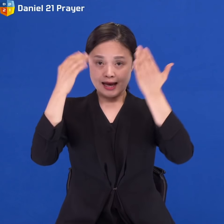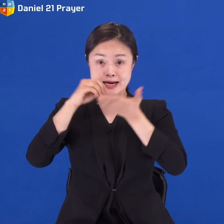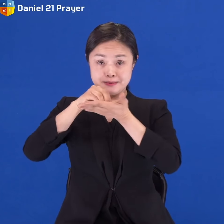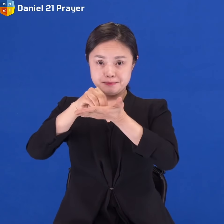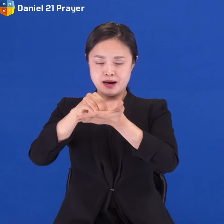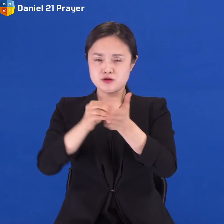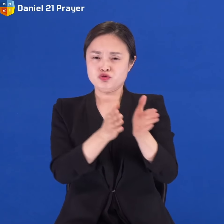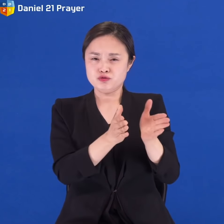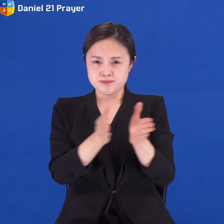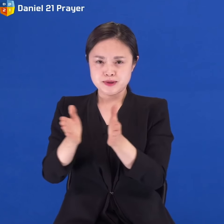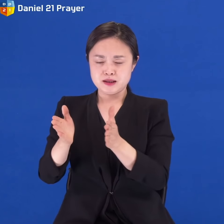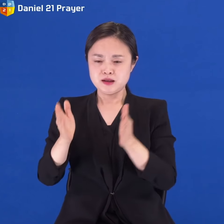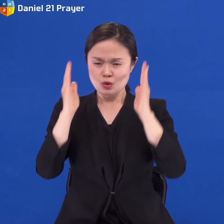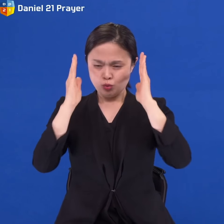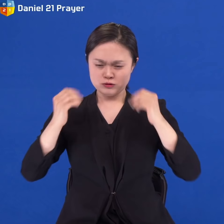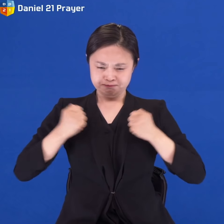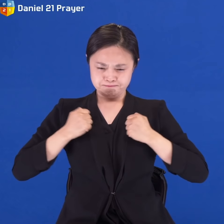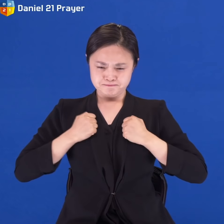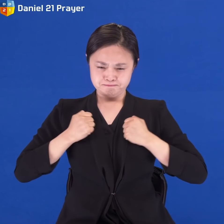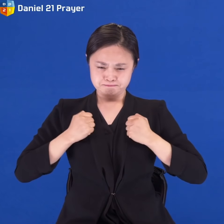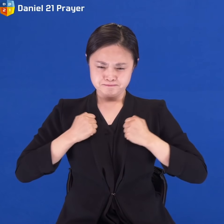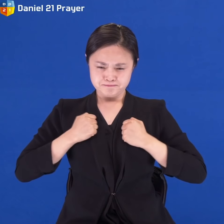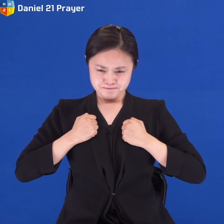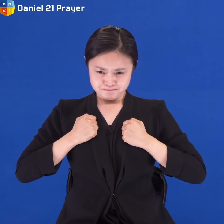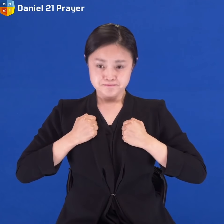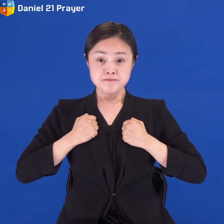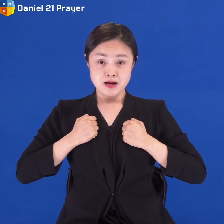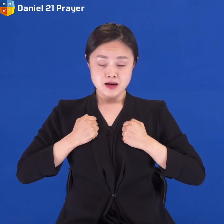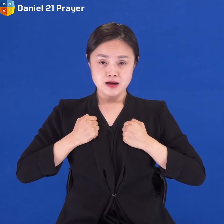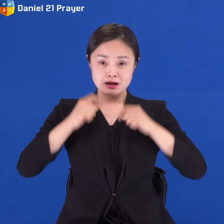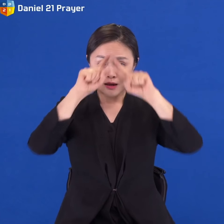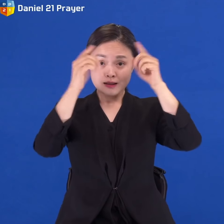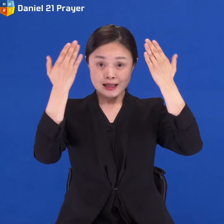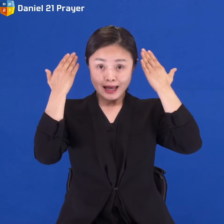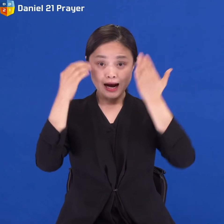그러던 어느 날 대학에 합격을 하고